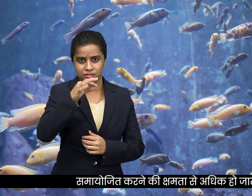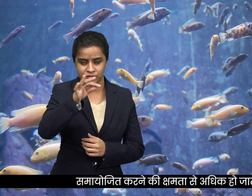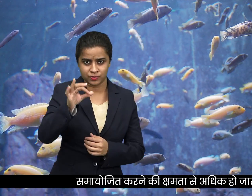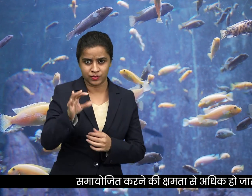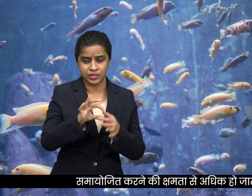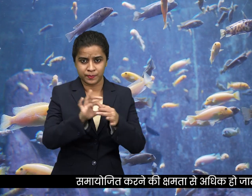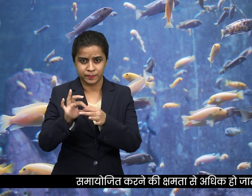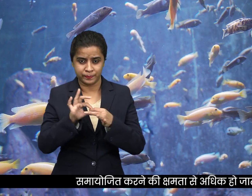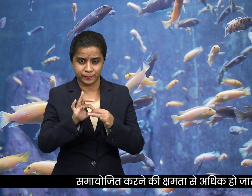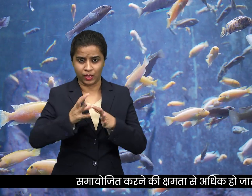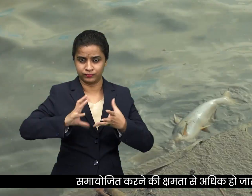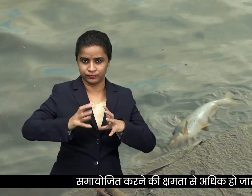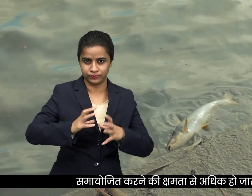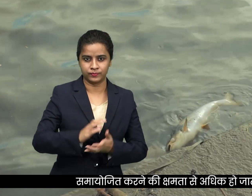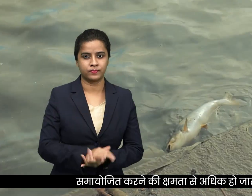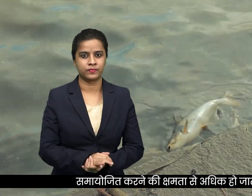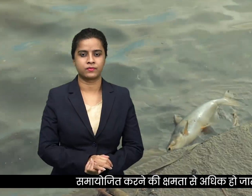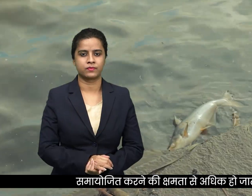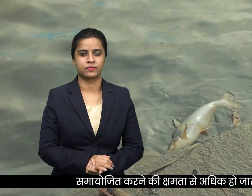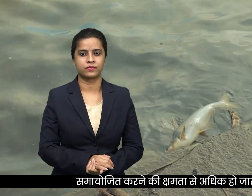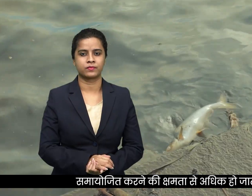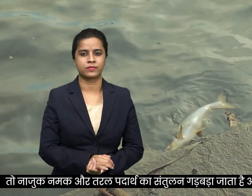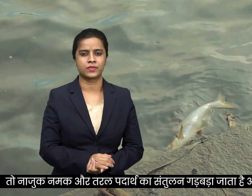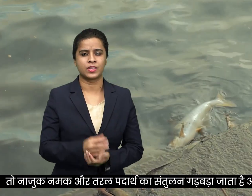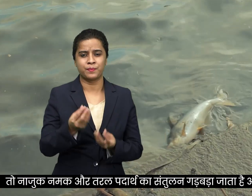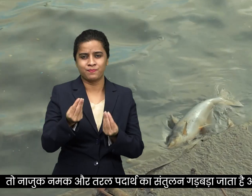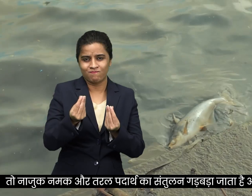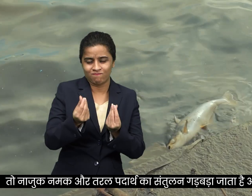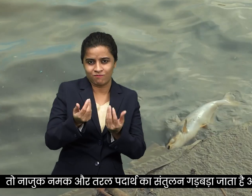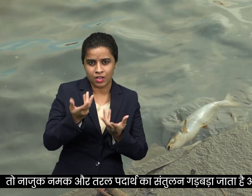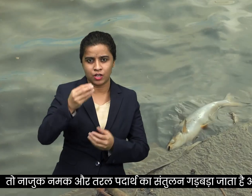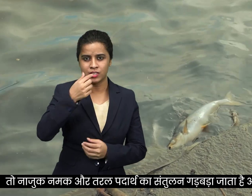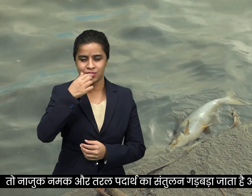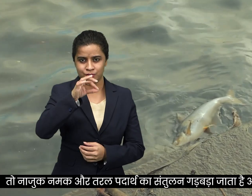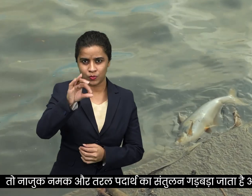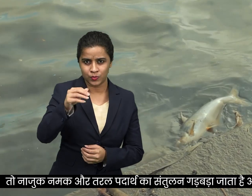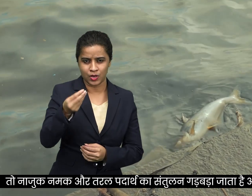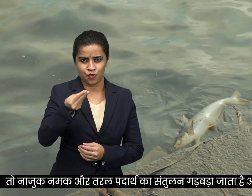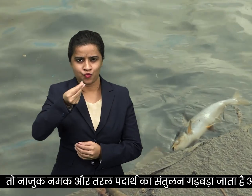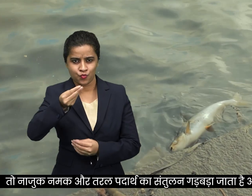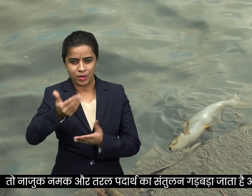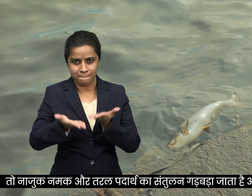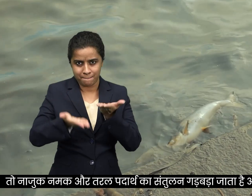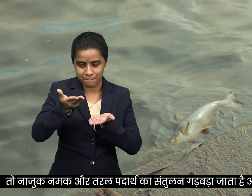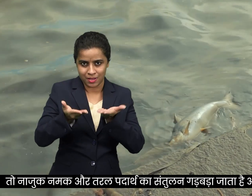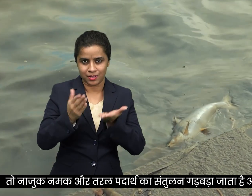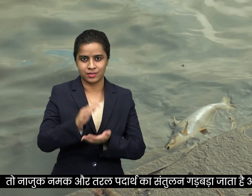से अधिक हो जाता है तो नाजुक नमक और तरल पदार्थ का